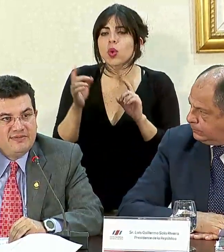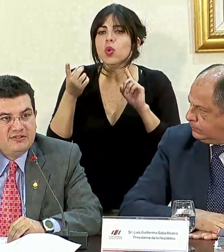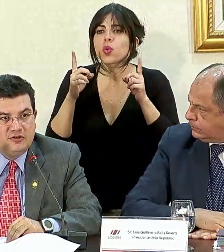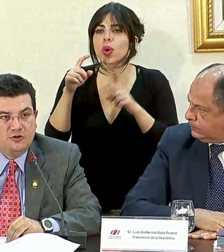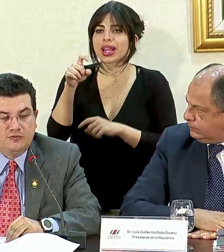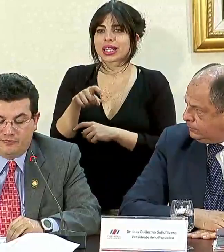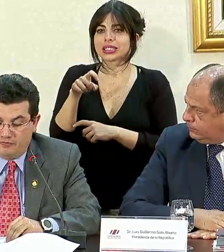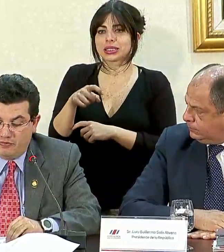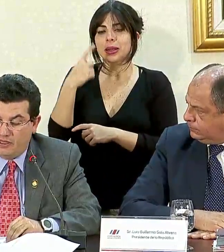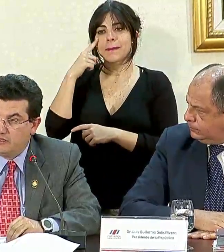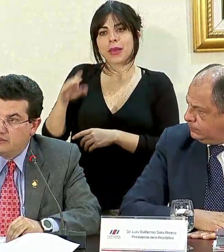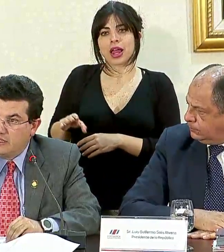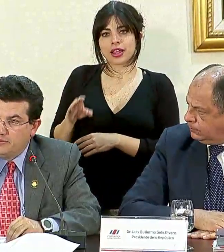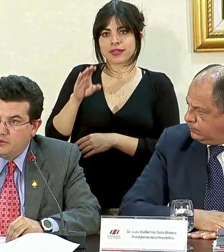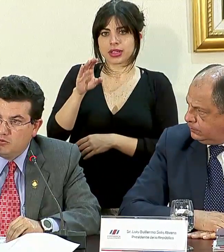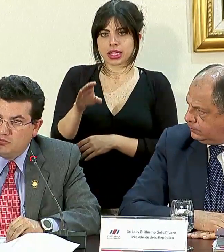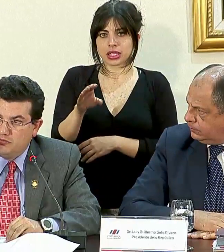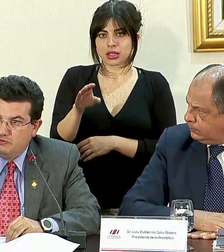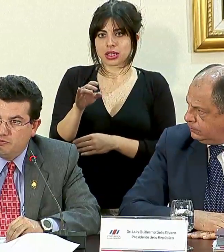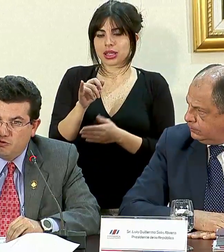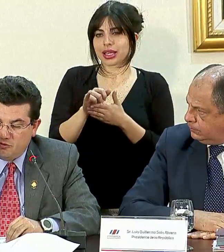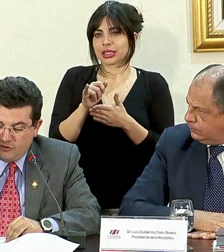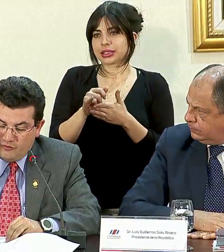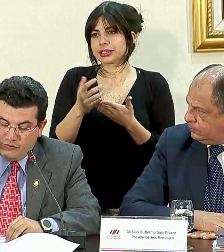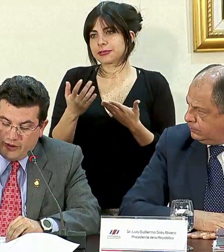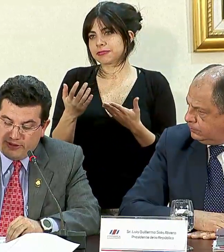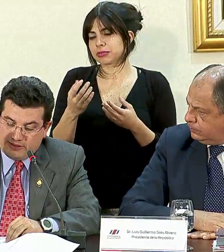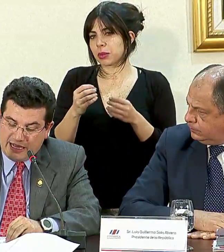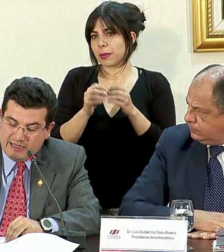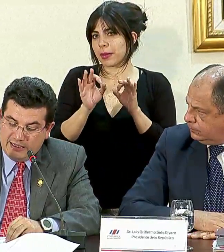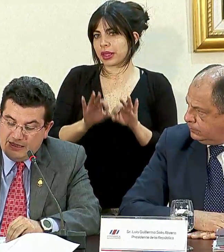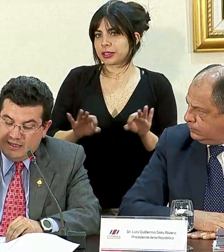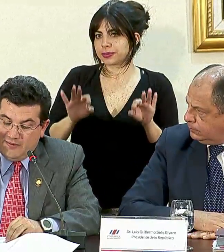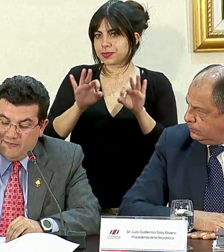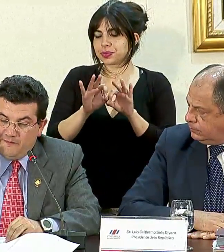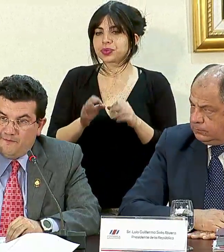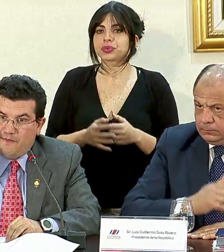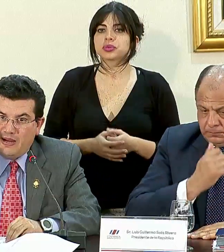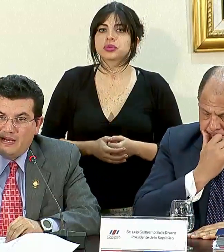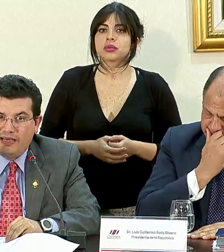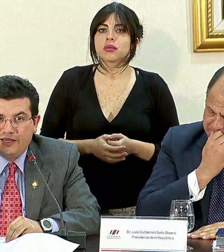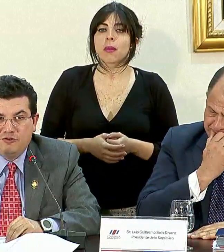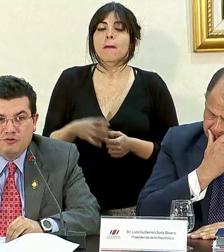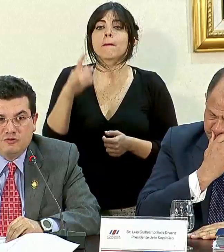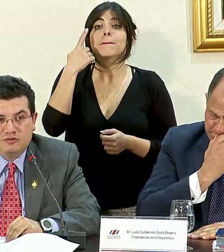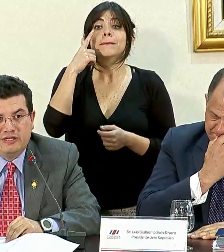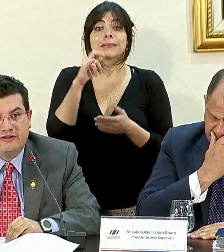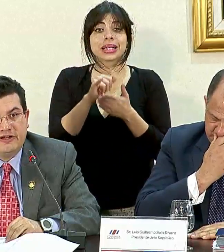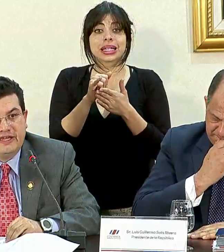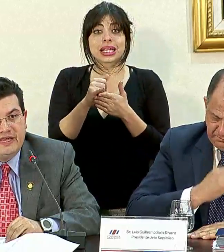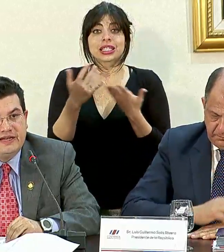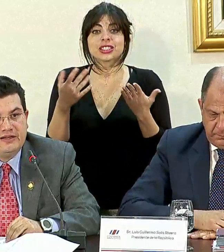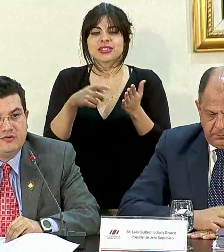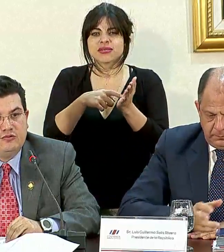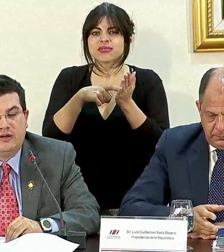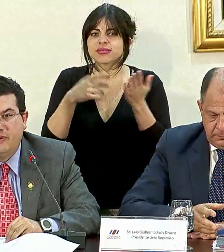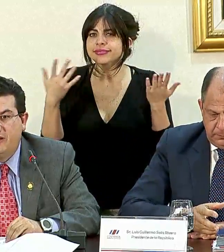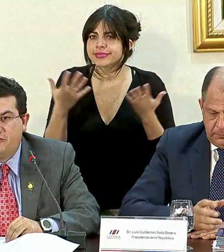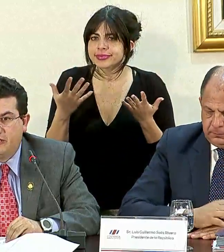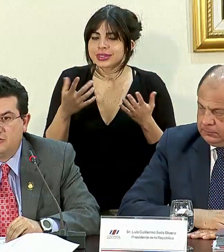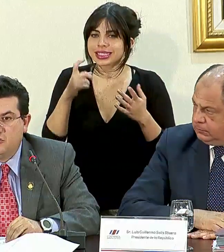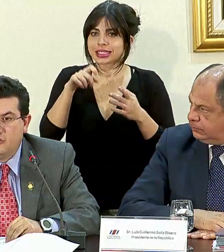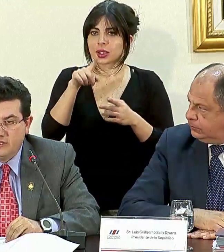necesidades de inversión. Ese es tal vez lo fundamental, Para ello se requiere